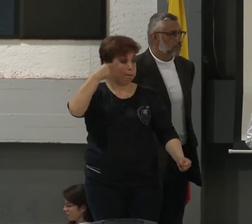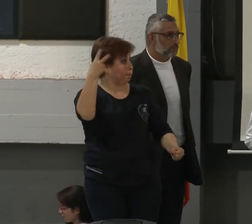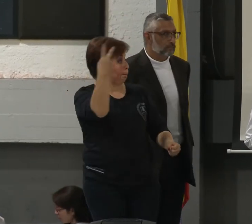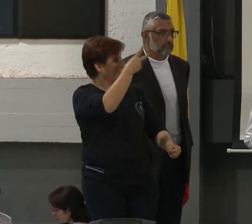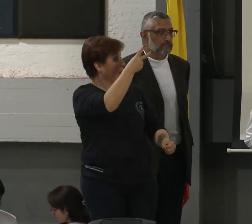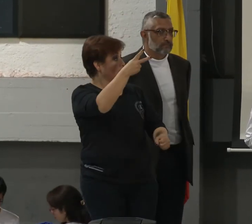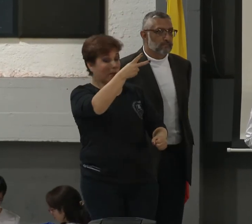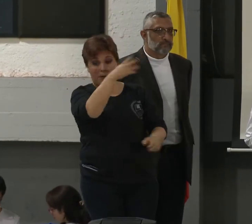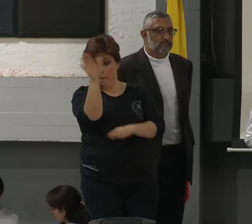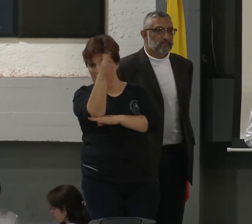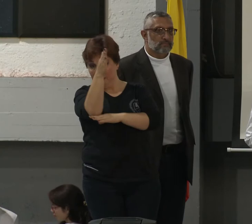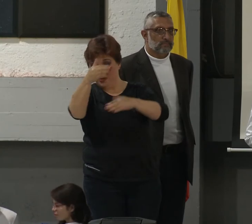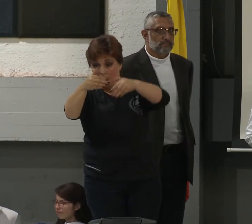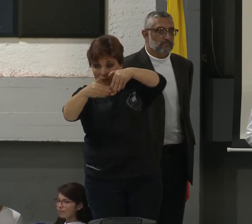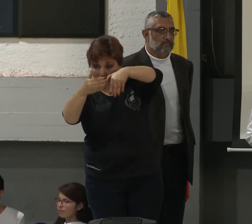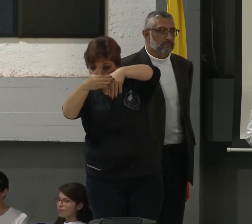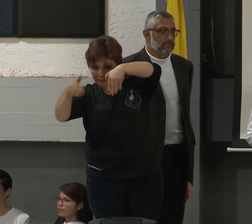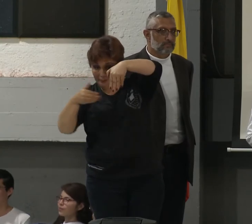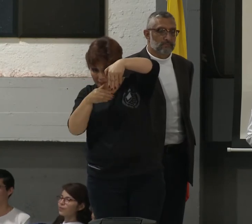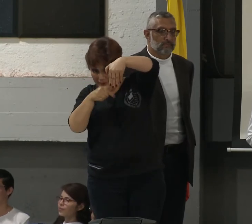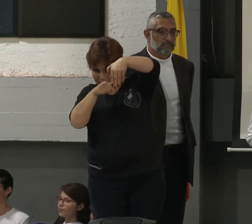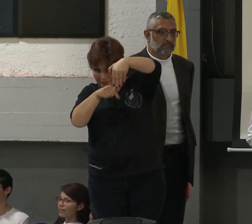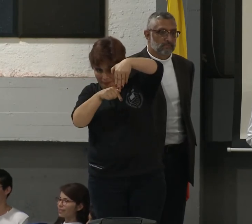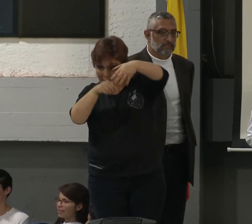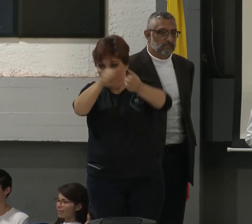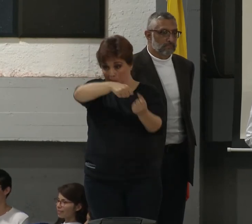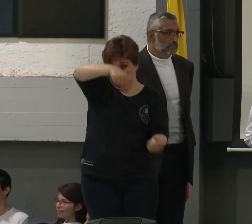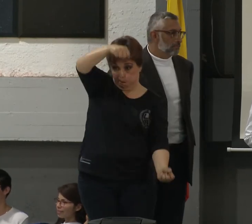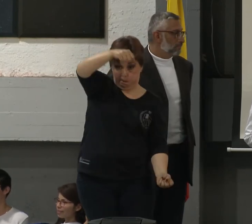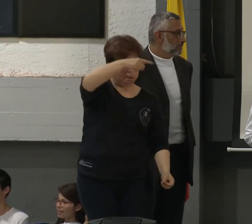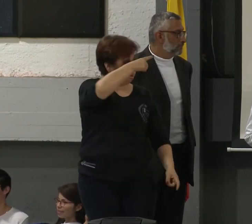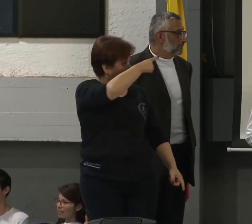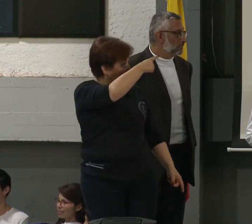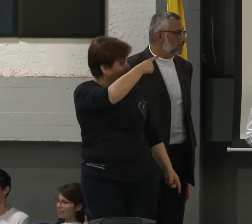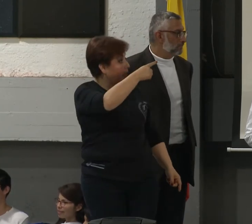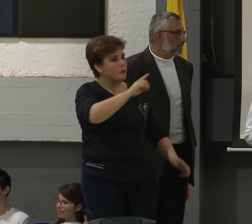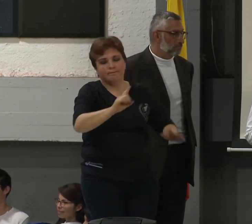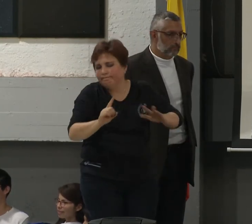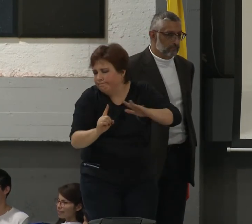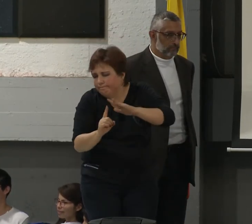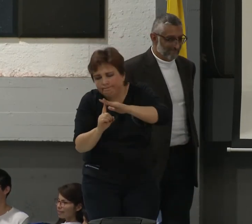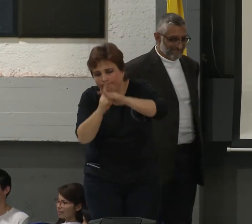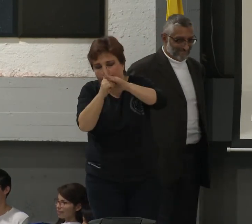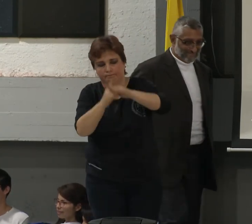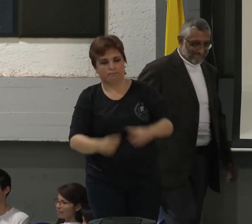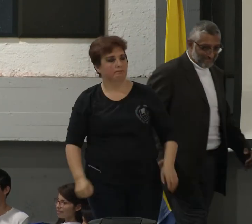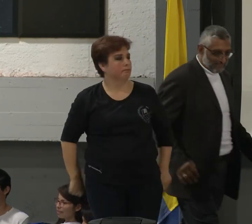universidad pedagógica ahí podemos observar el logo completamente original